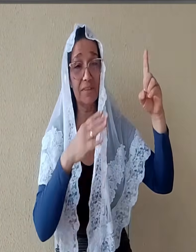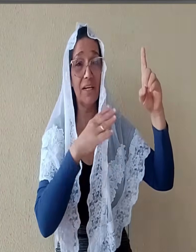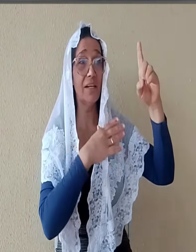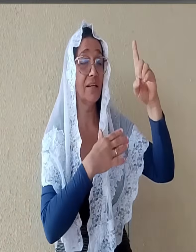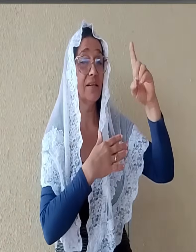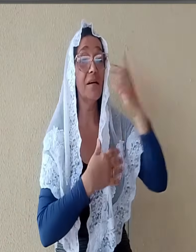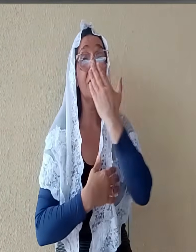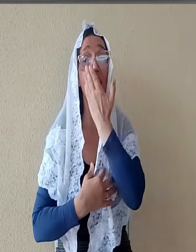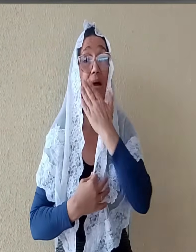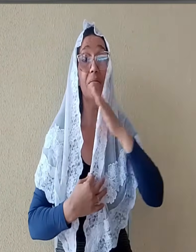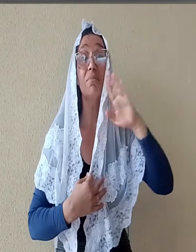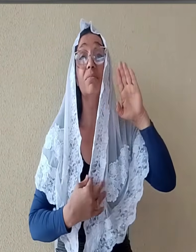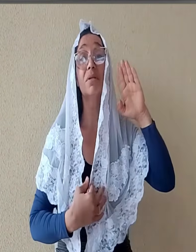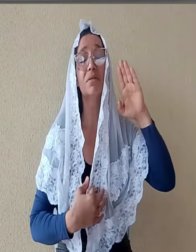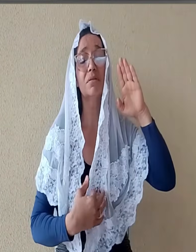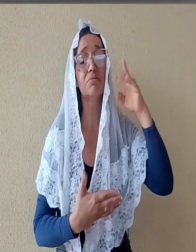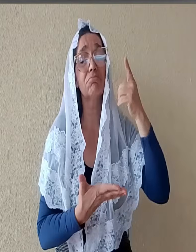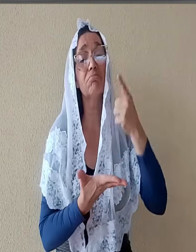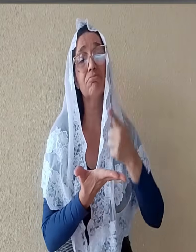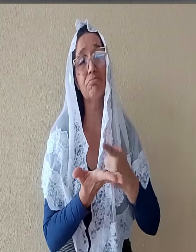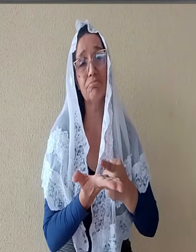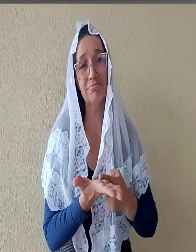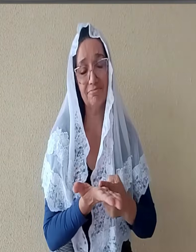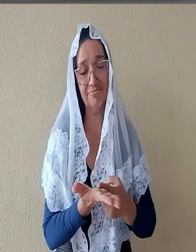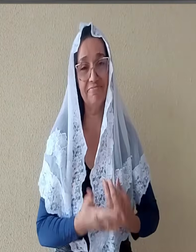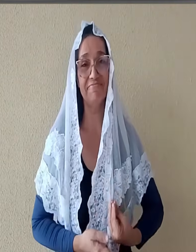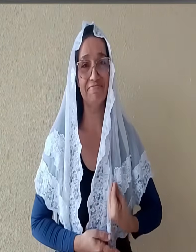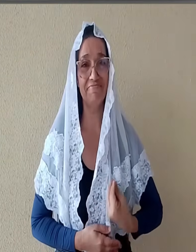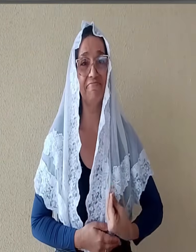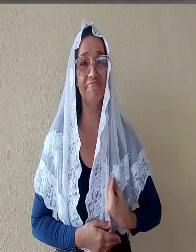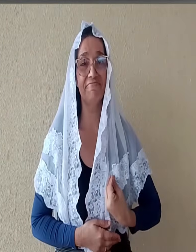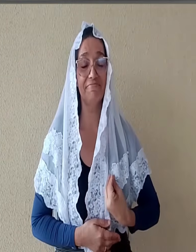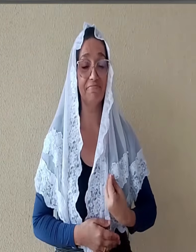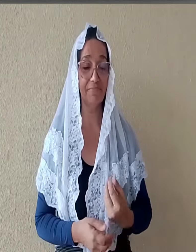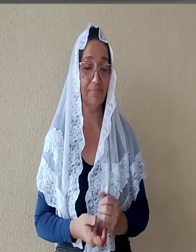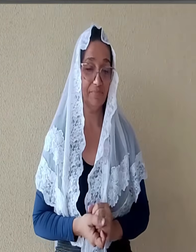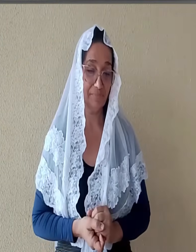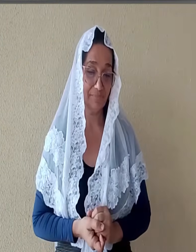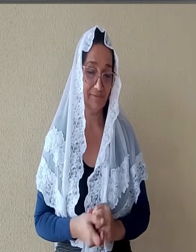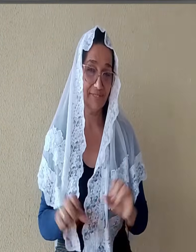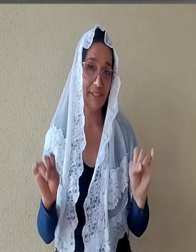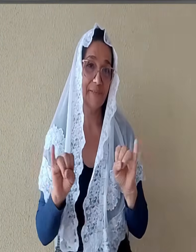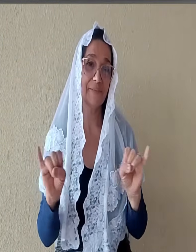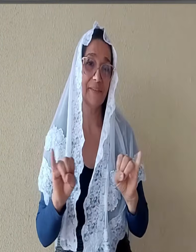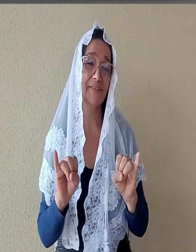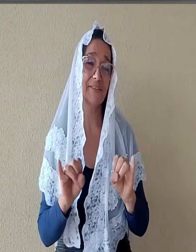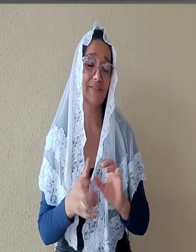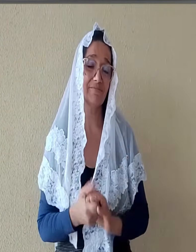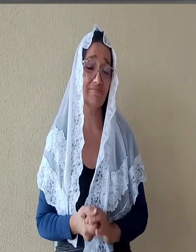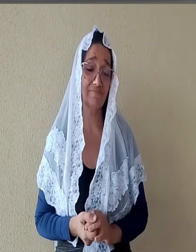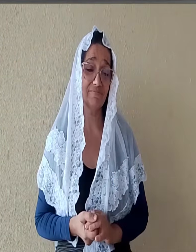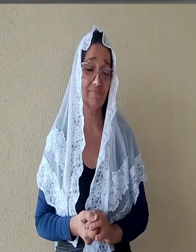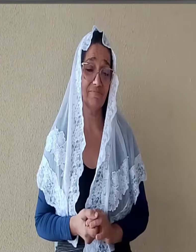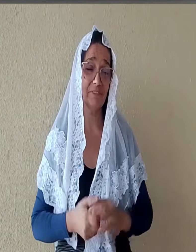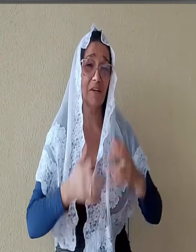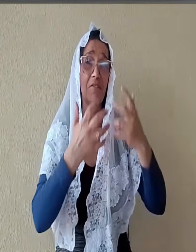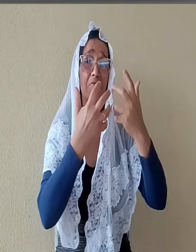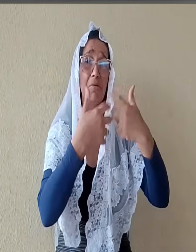céu, irmão, se nós for olhar tudo, irmão, tudo é lindo, mas a aflição tomou nós, como fala